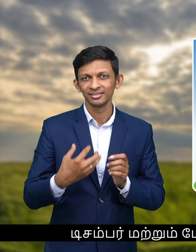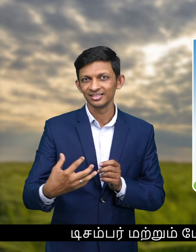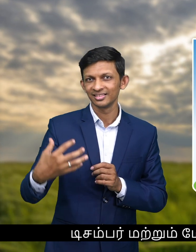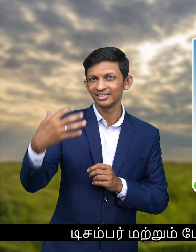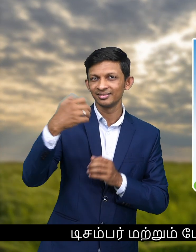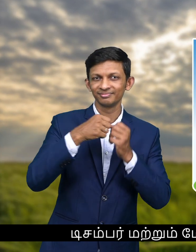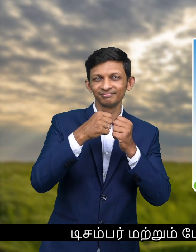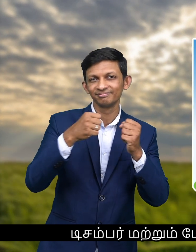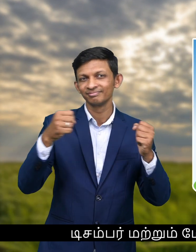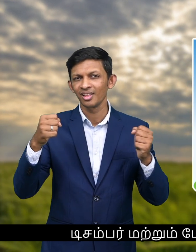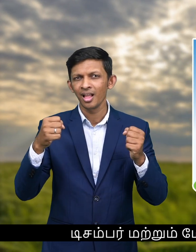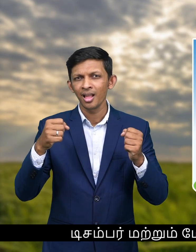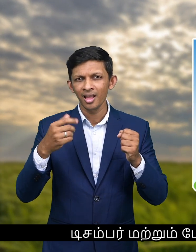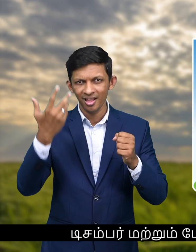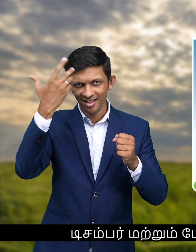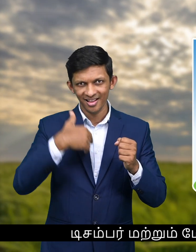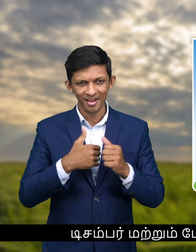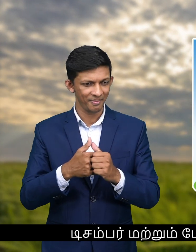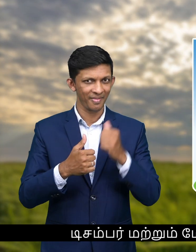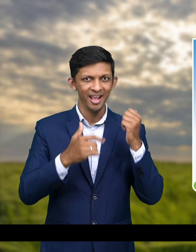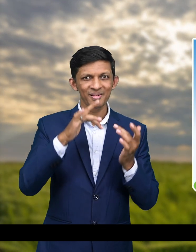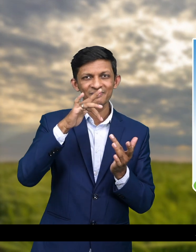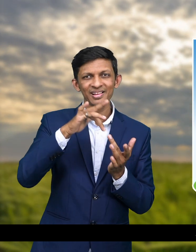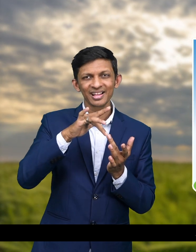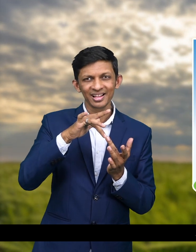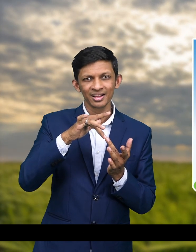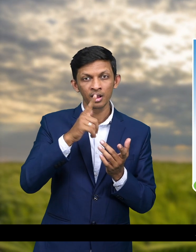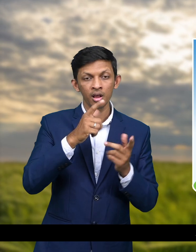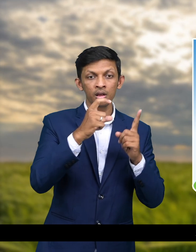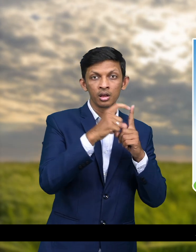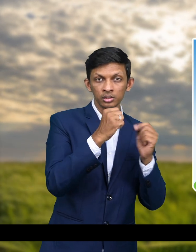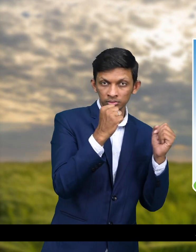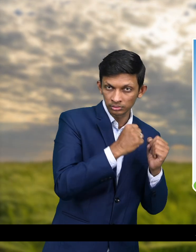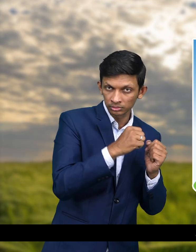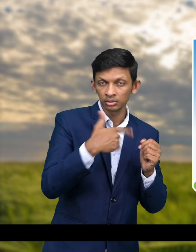டிசம்பர் மற்றும் மே இடையே சூரிய உதயத்தின் திசை சற்று மாறுகிறது.